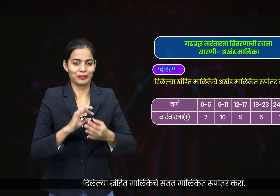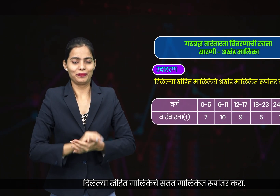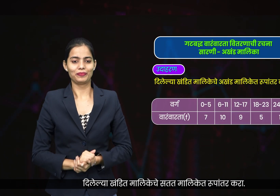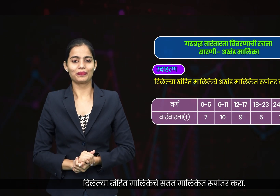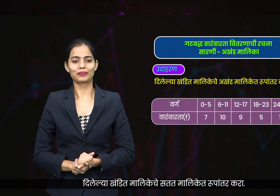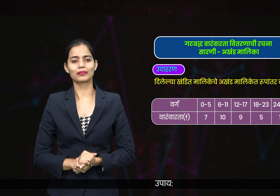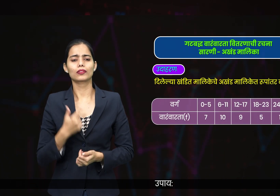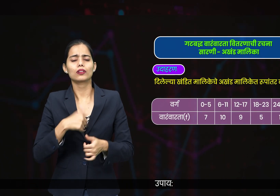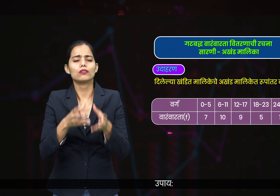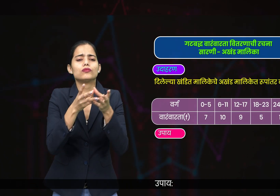उपाय.